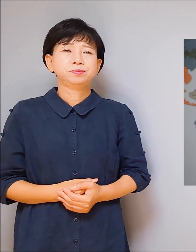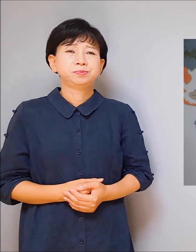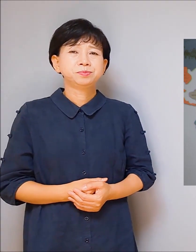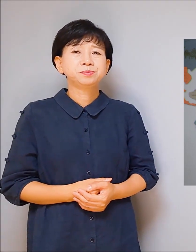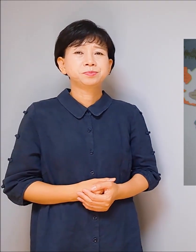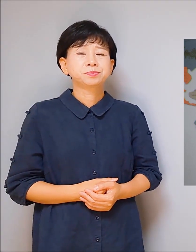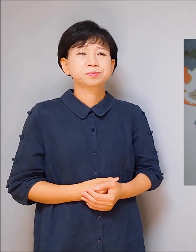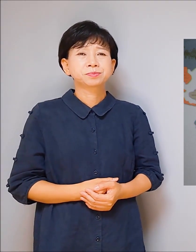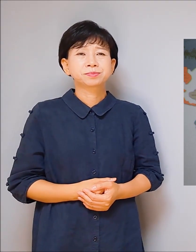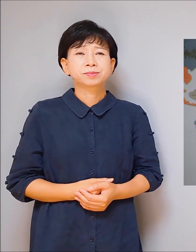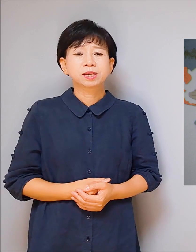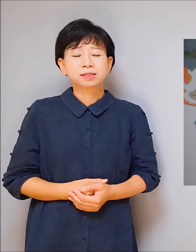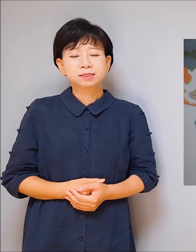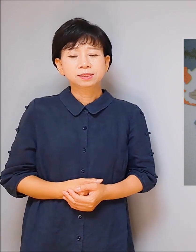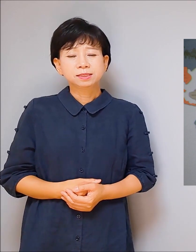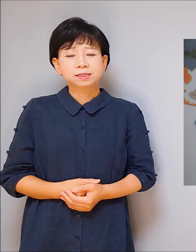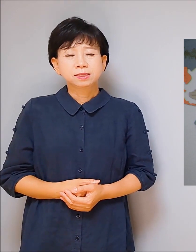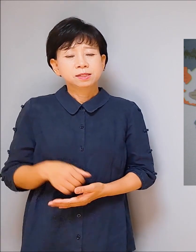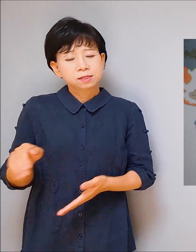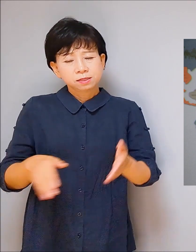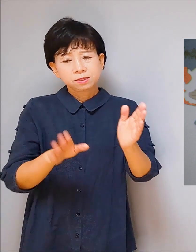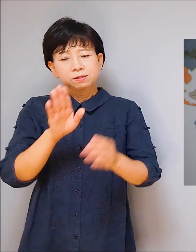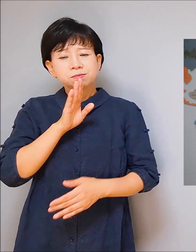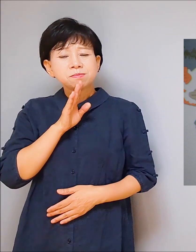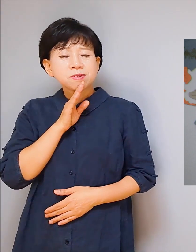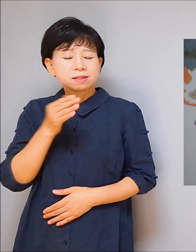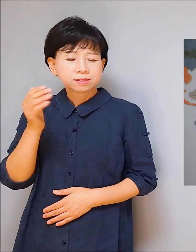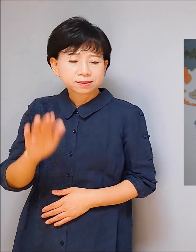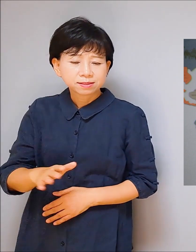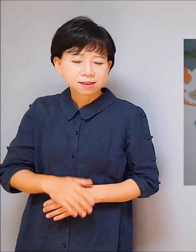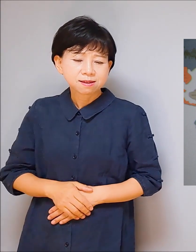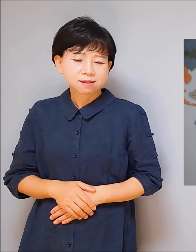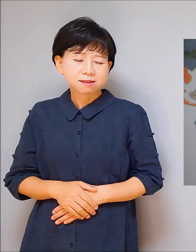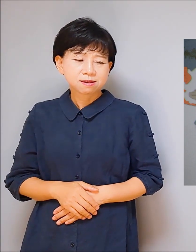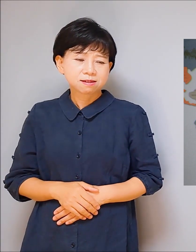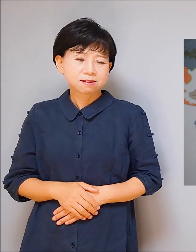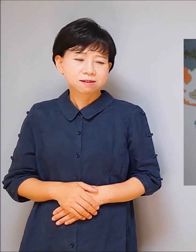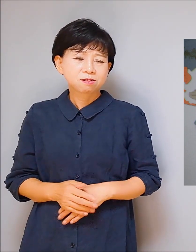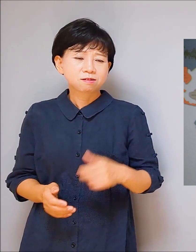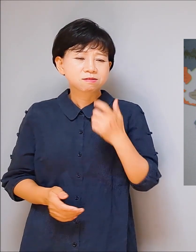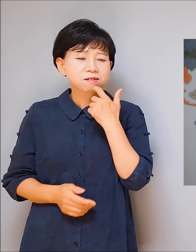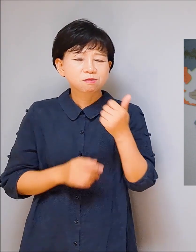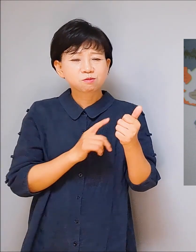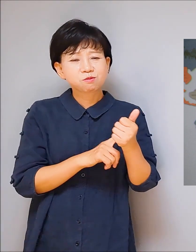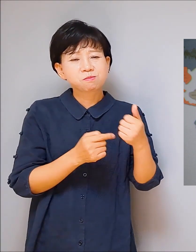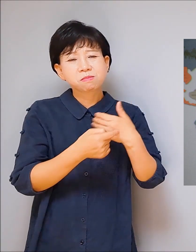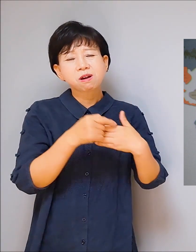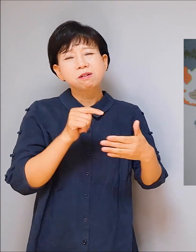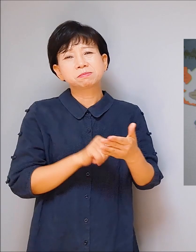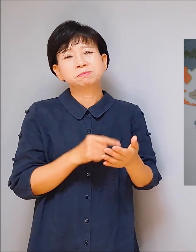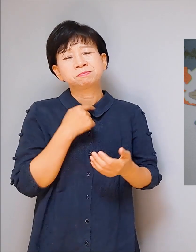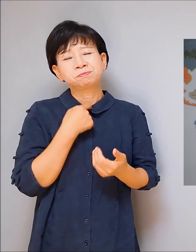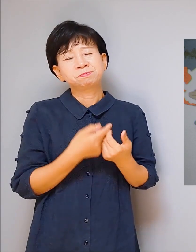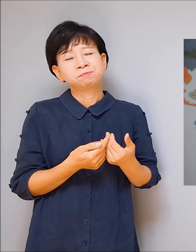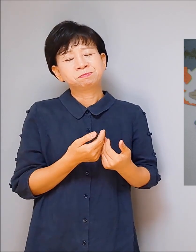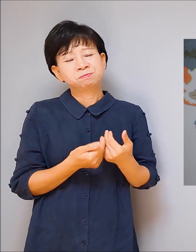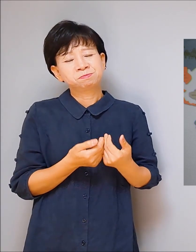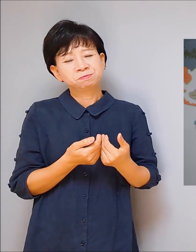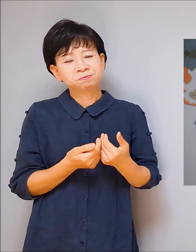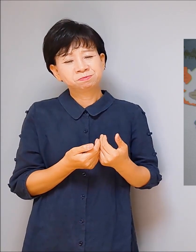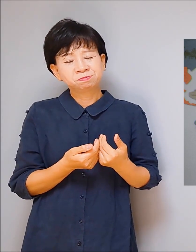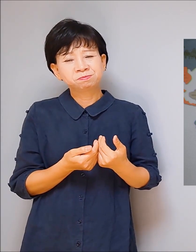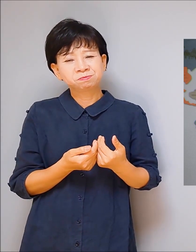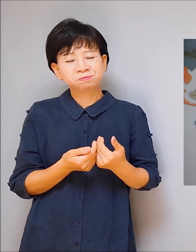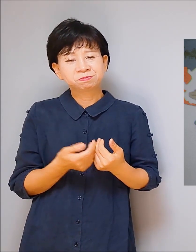길은 제대로 가고 있는 것 같은데 기도하는 야곱의 마음이 불편해요. 형 에서가 400명을